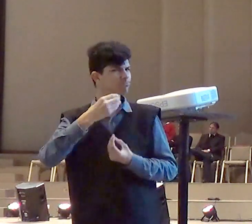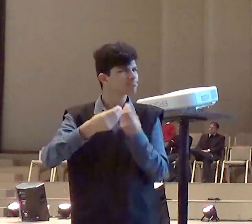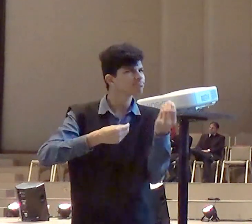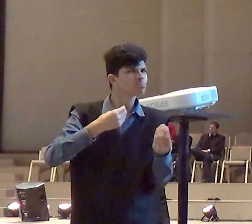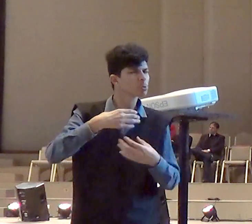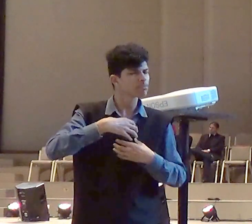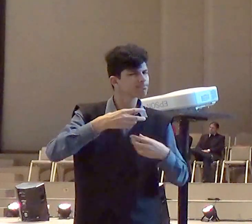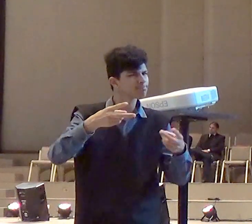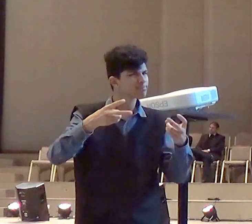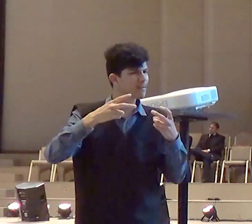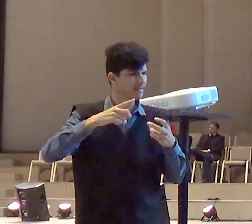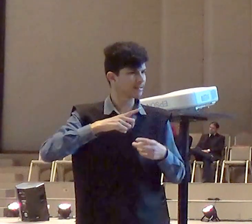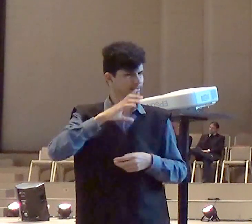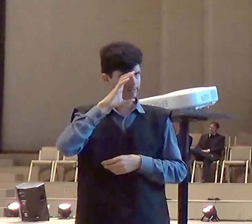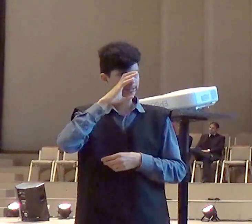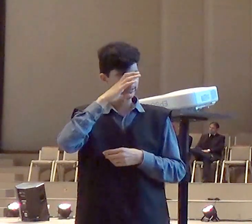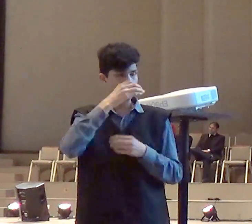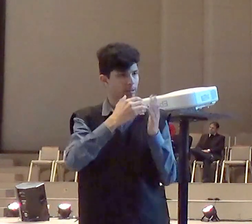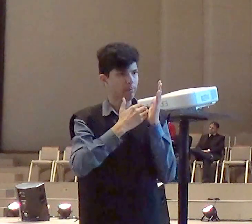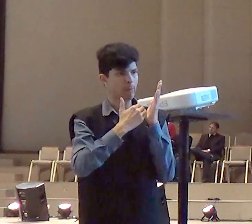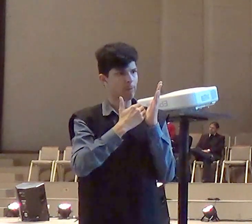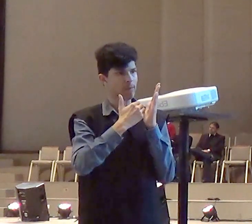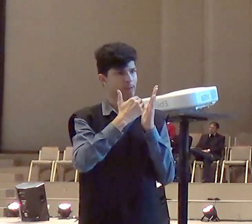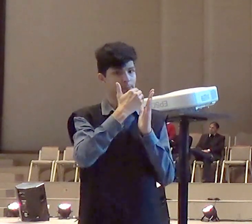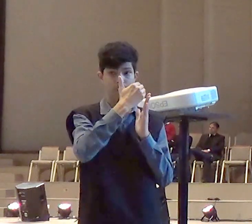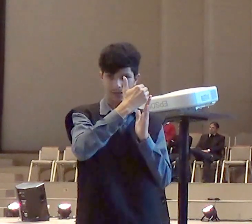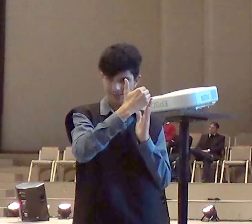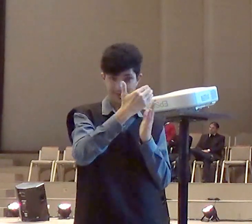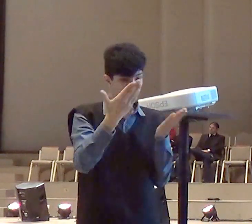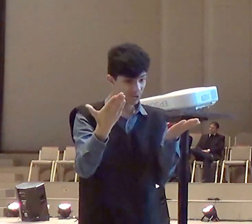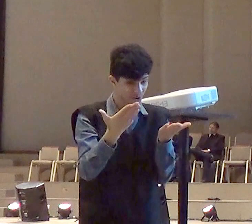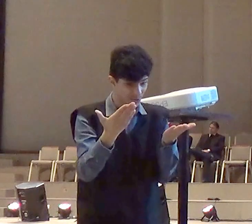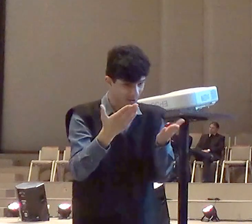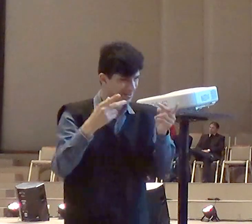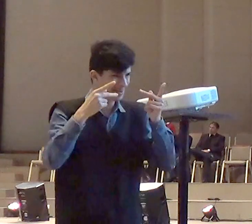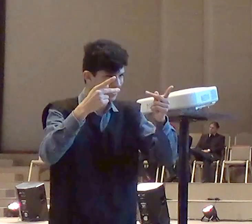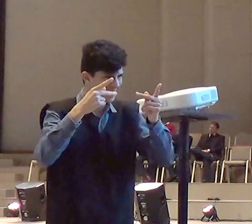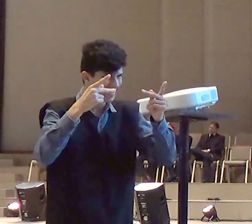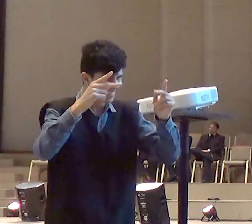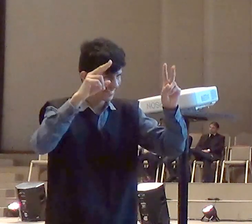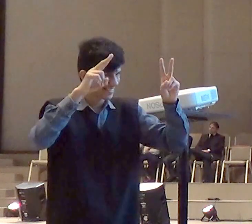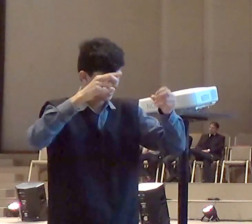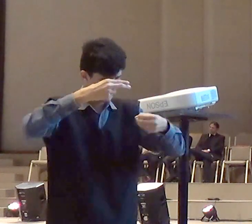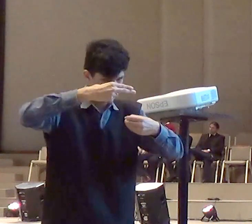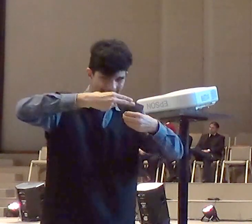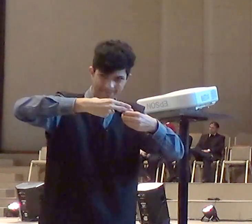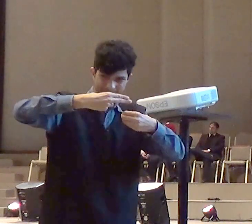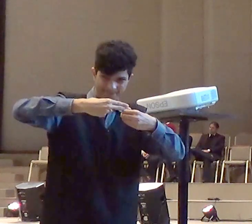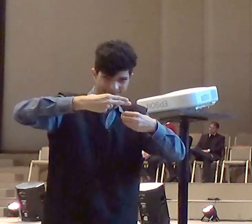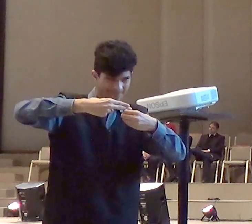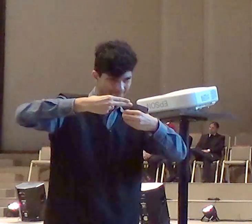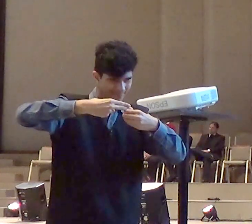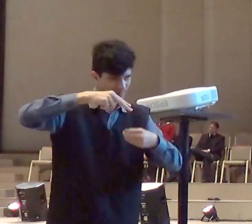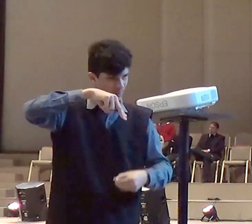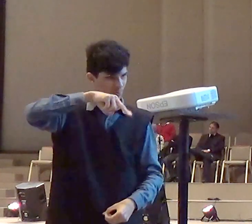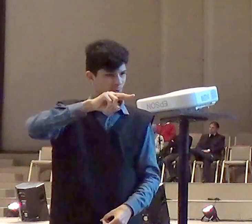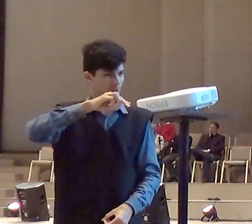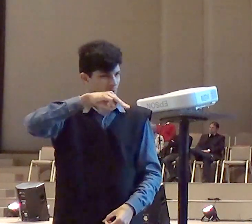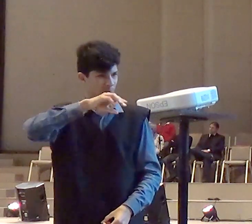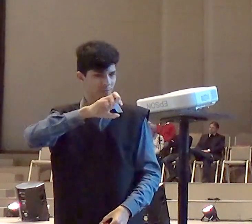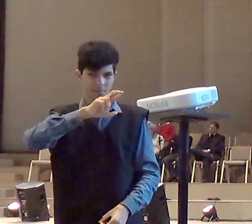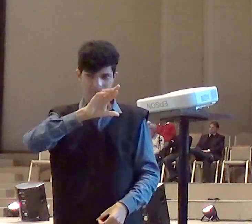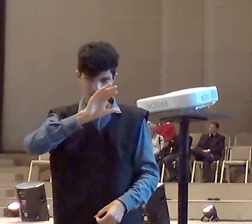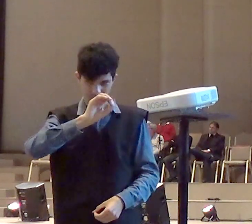maneira crescente e o texto que a gente vai estudar fala sobre essa escalada dessa